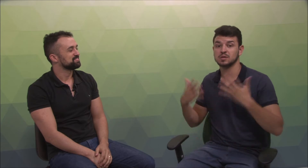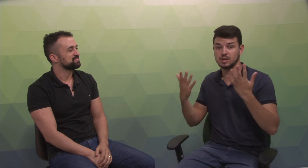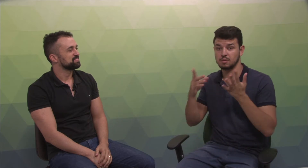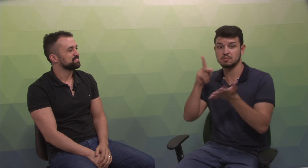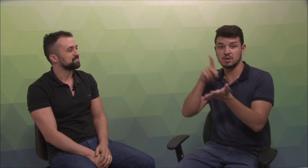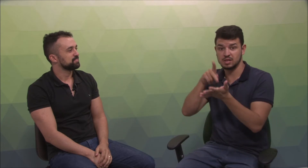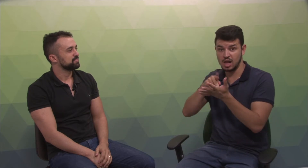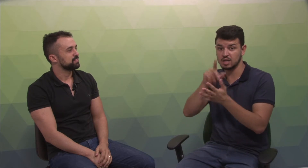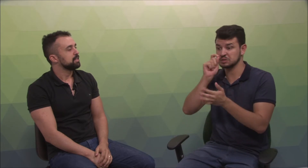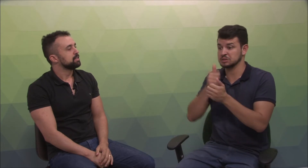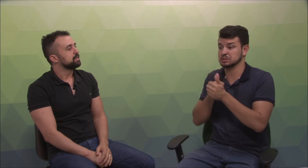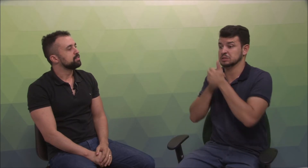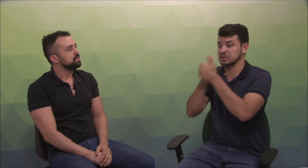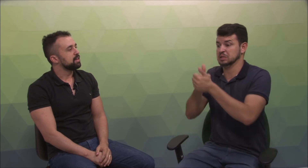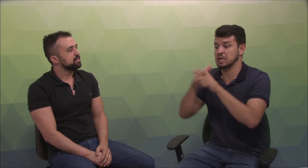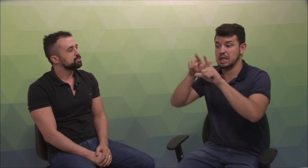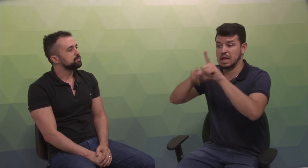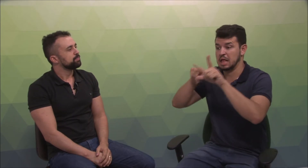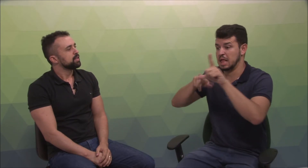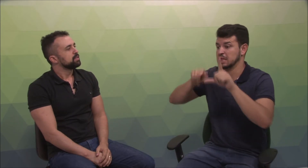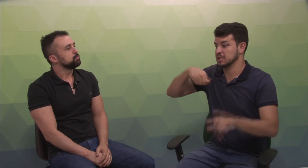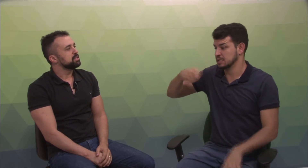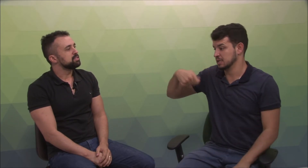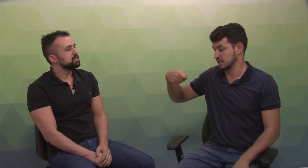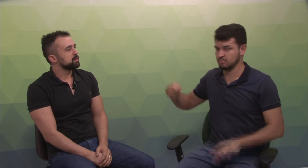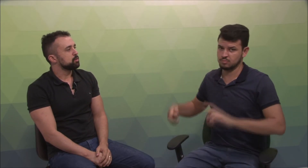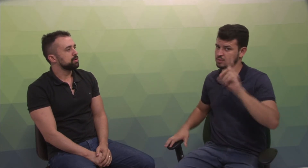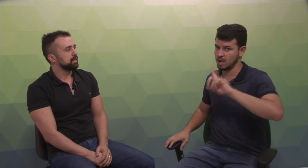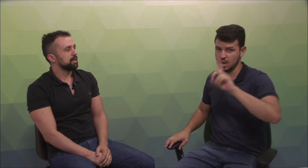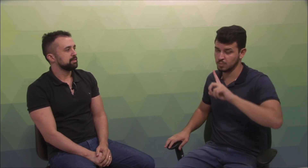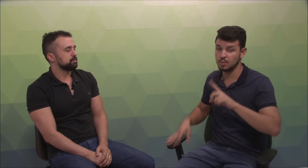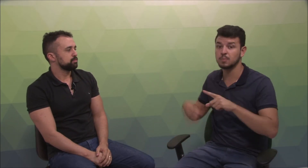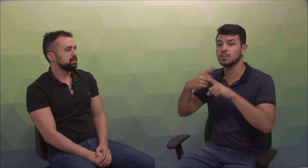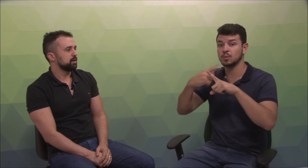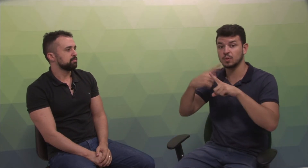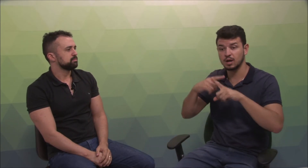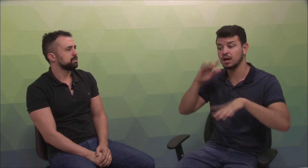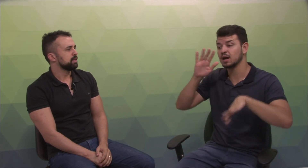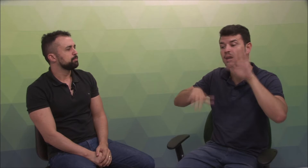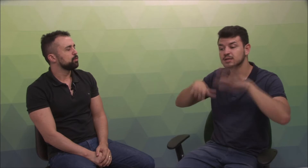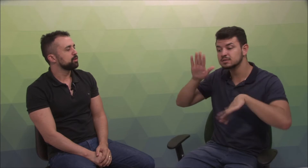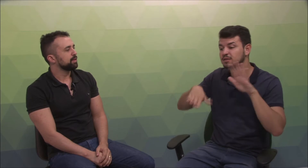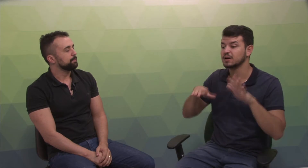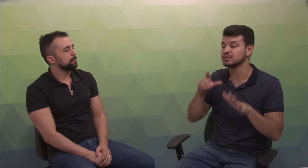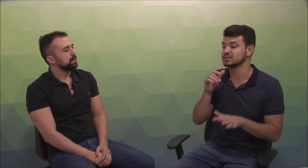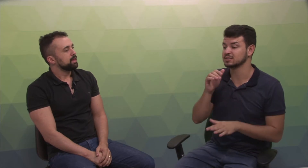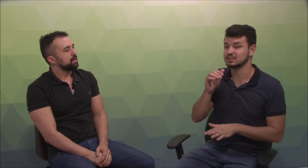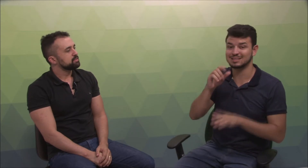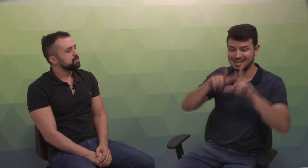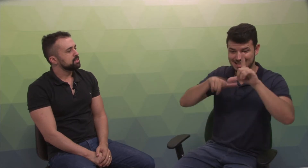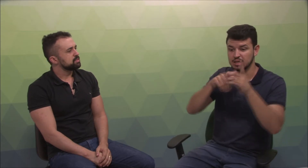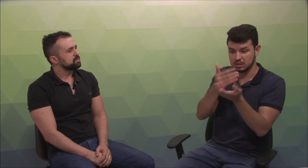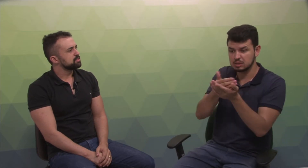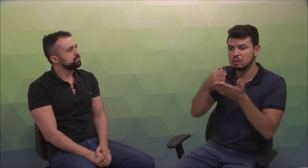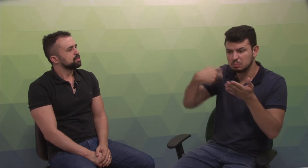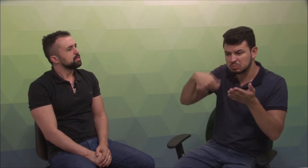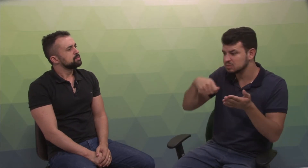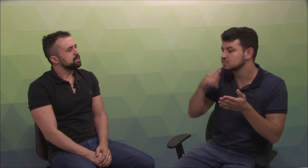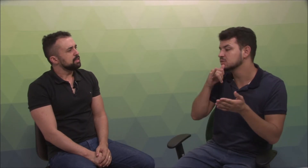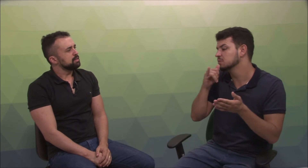explica. Na verdade, não precisa acompanhar a letra, o sinal, né? Por quê? Às vezes tem a